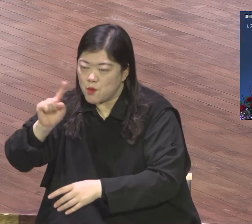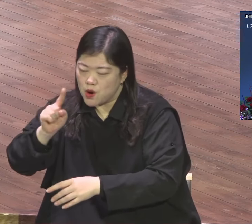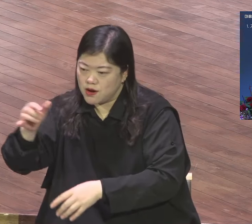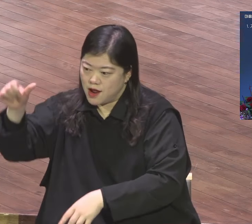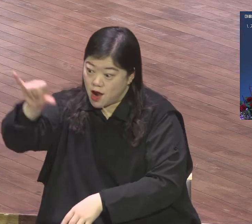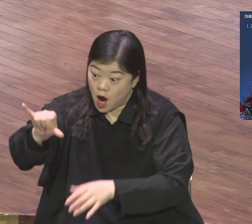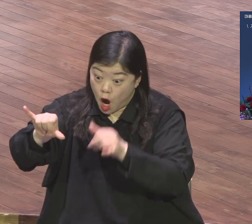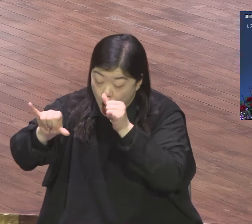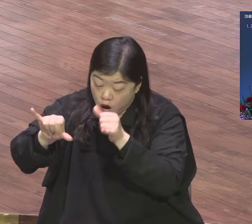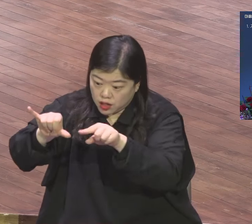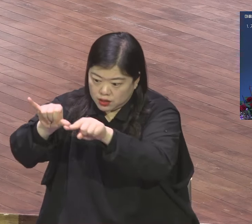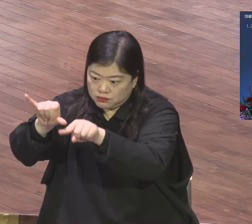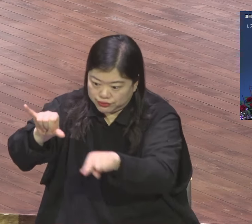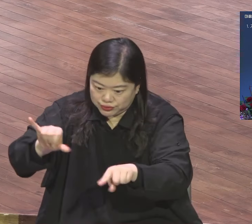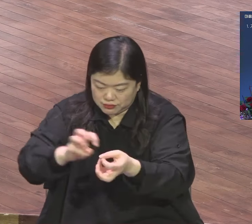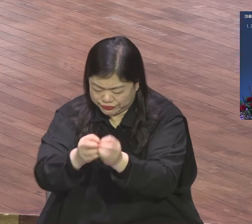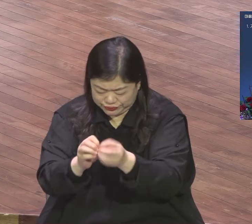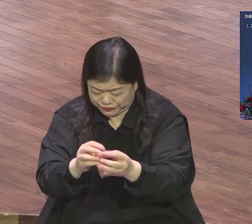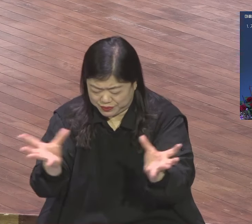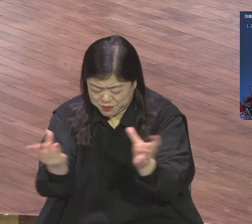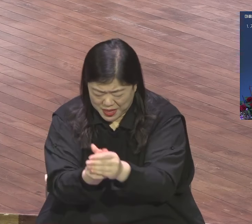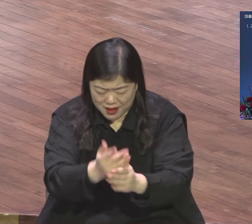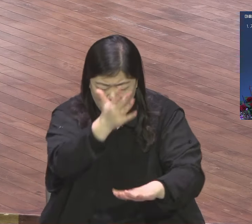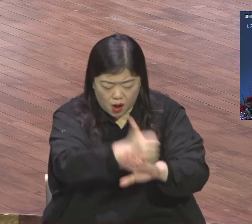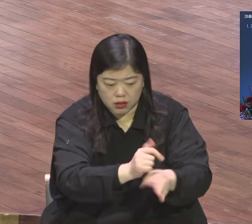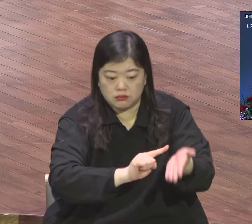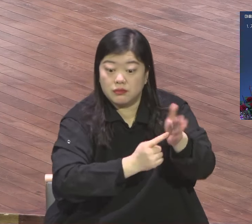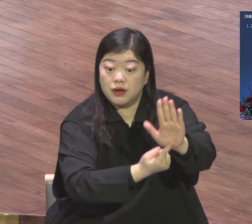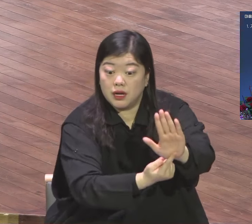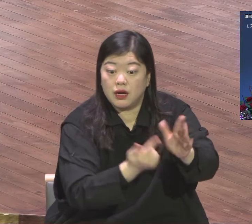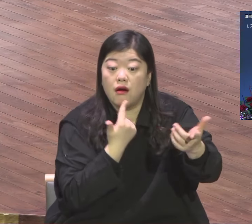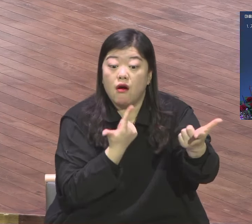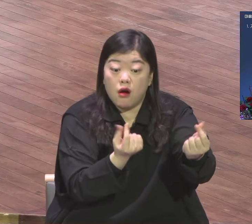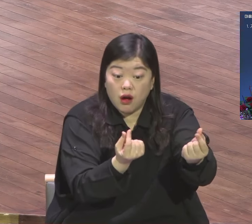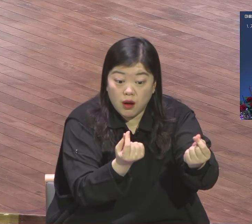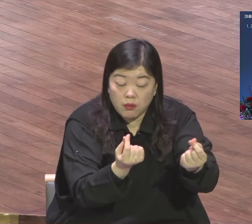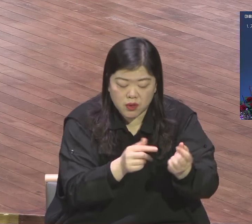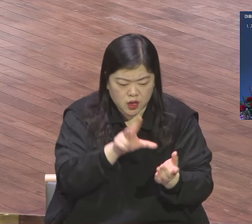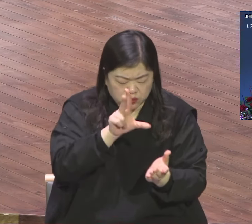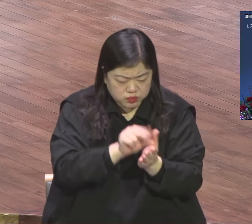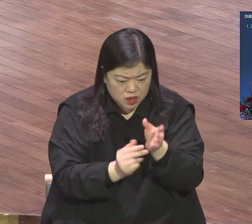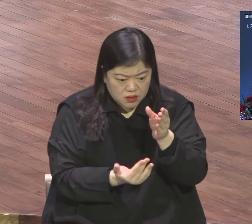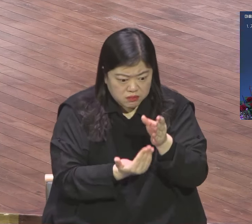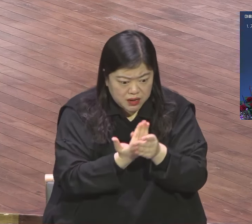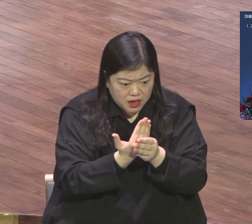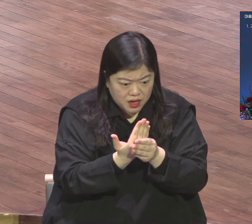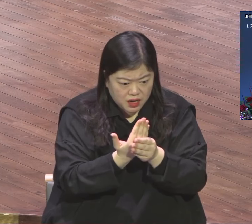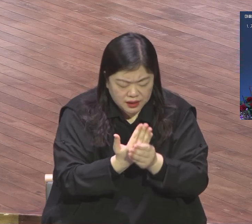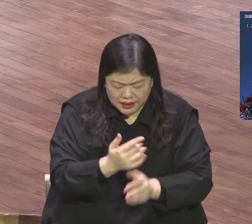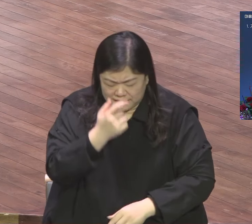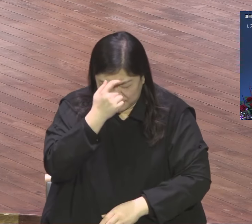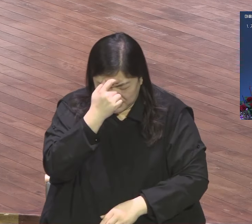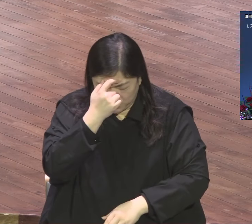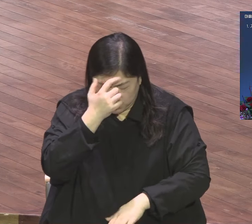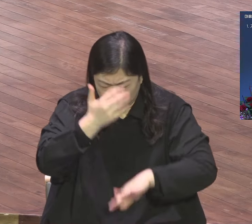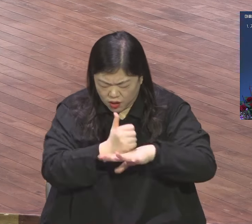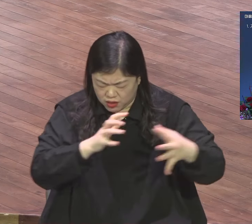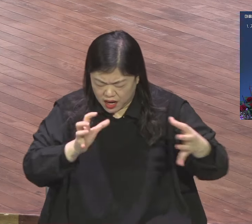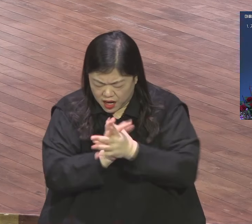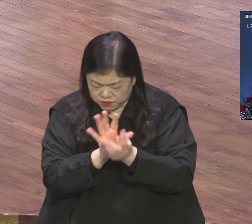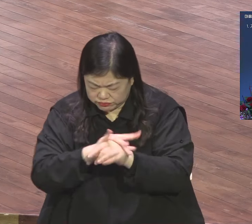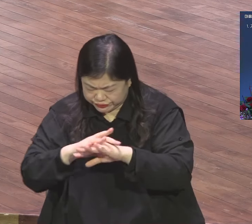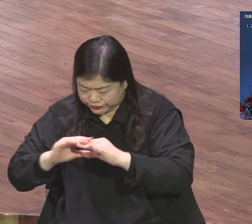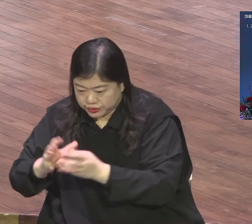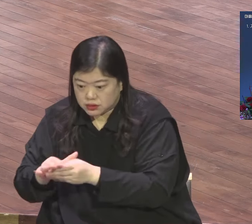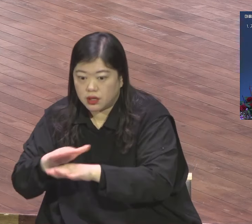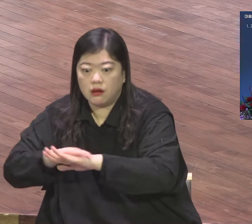하나님과 소통되지 않으면요, 인간적으로 아무리 잘 되는 것 같아도, 아무리 잘 되는 것 같아도, 결국은